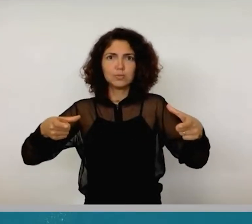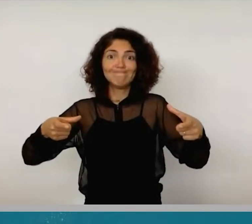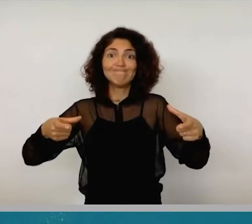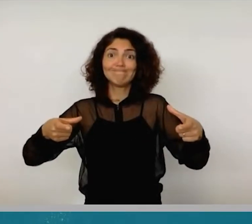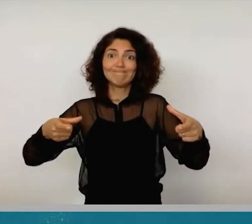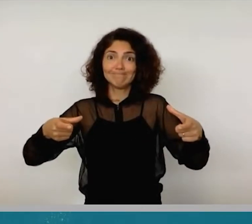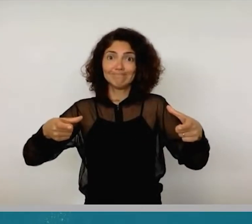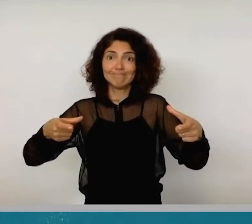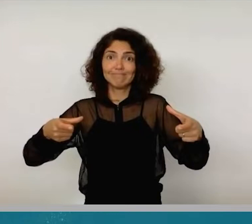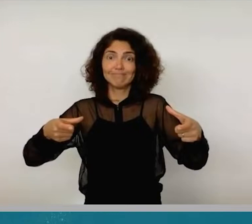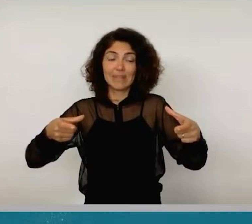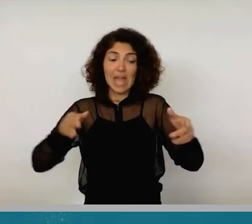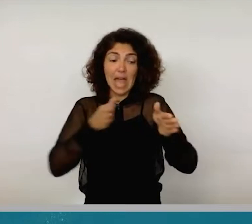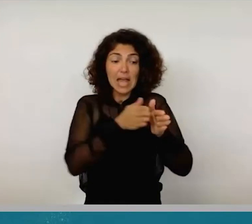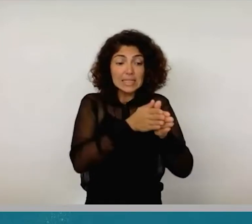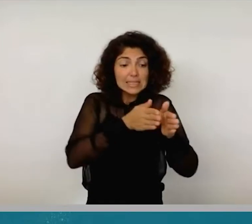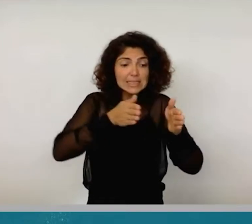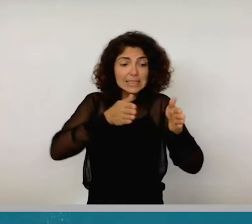Tá?